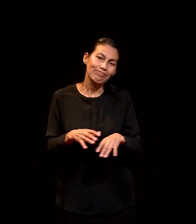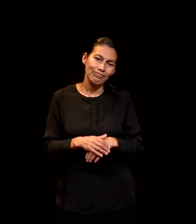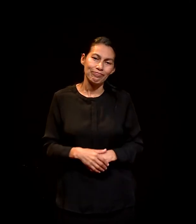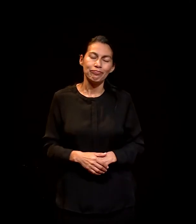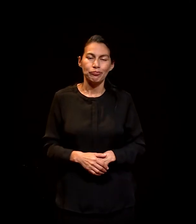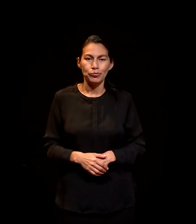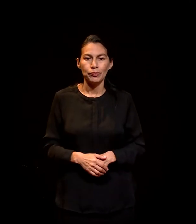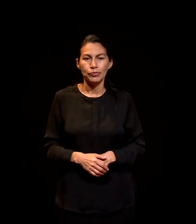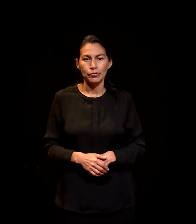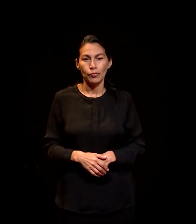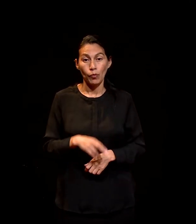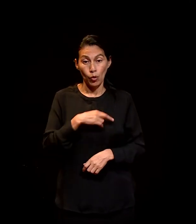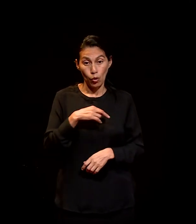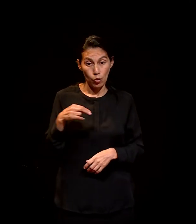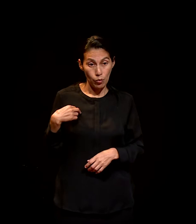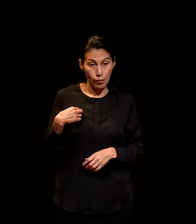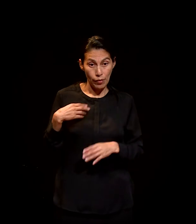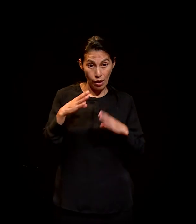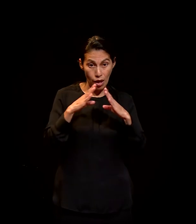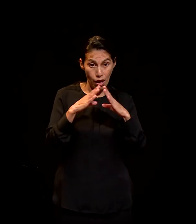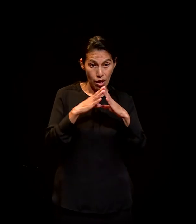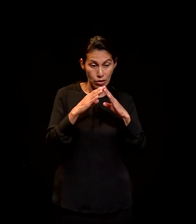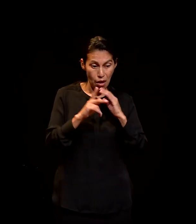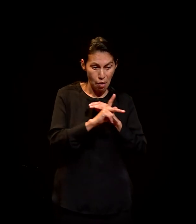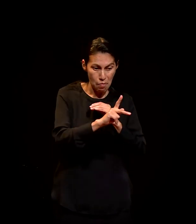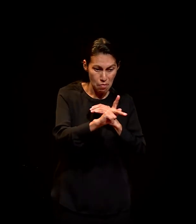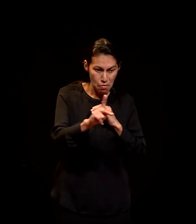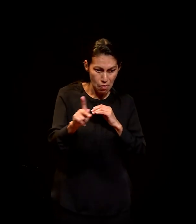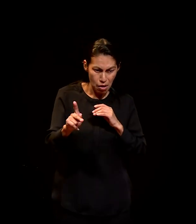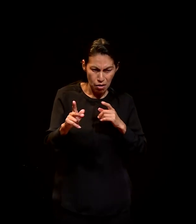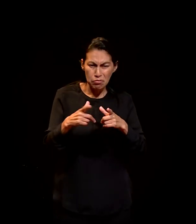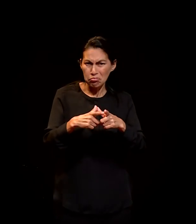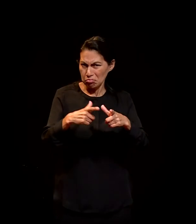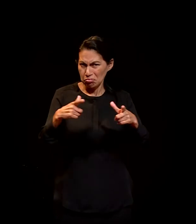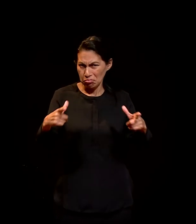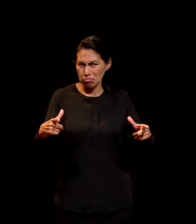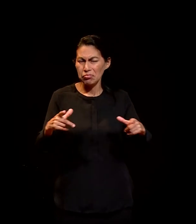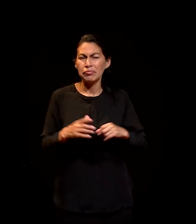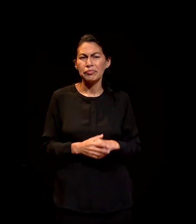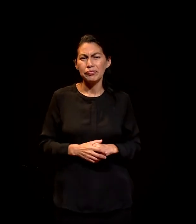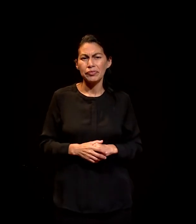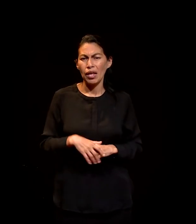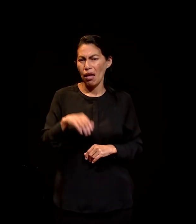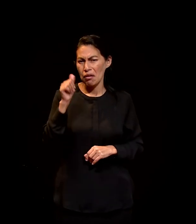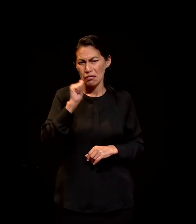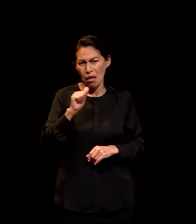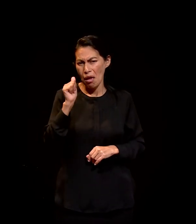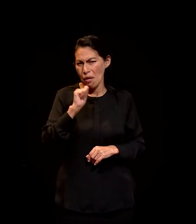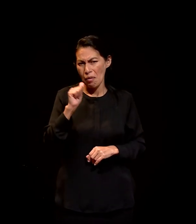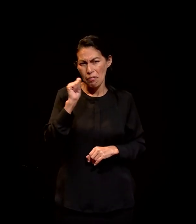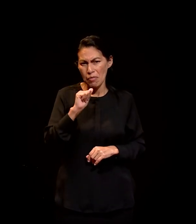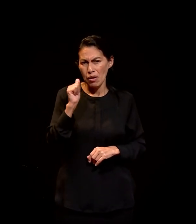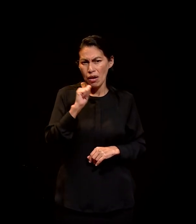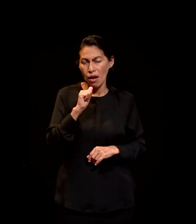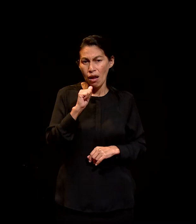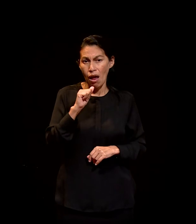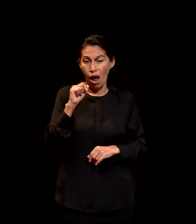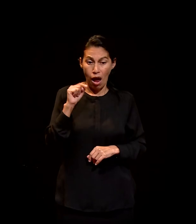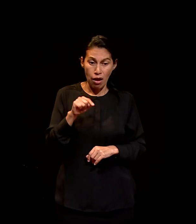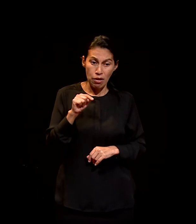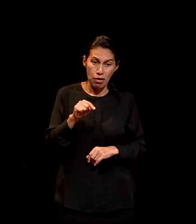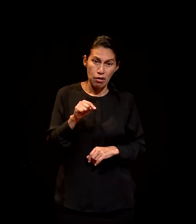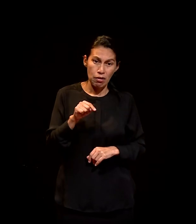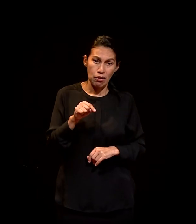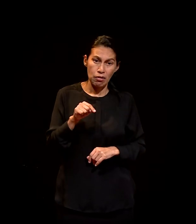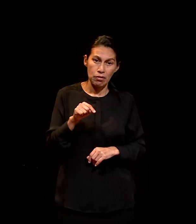tenemos un patio delantero extenso y nosotros siempre que tenemos el mismo